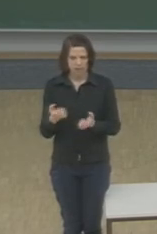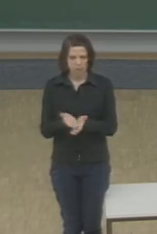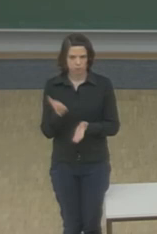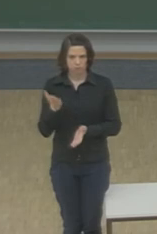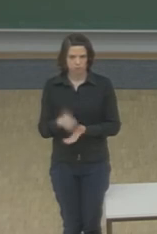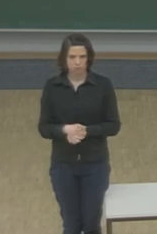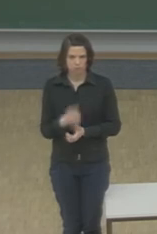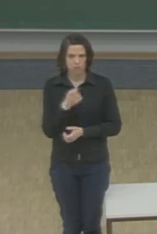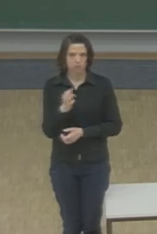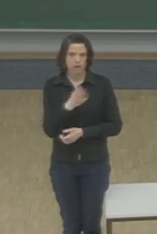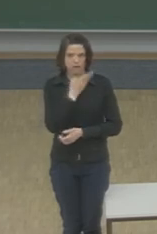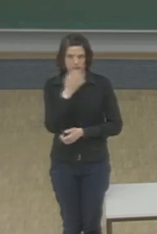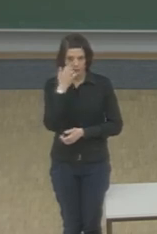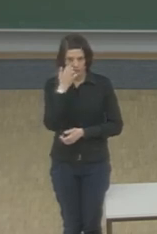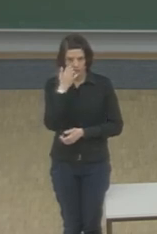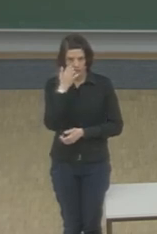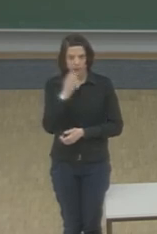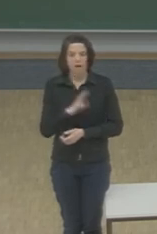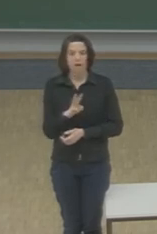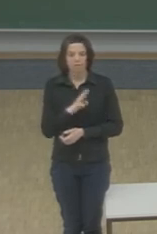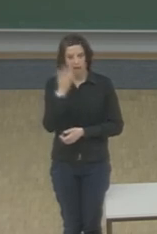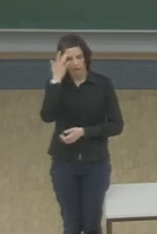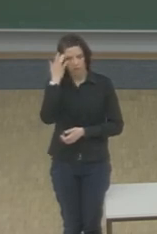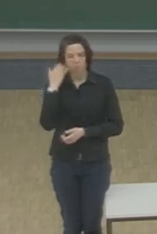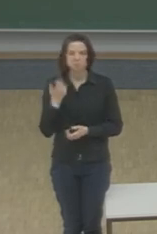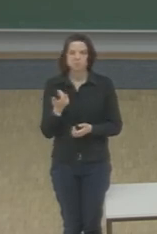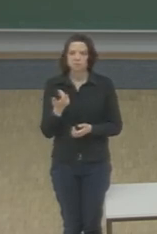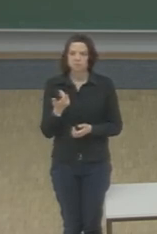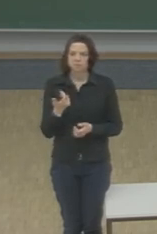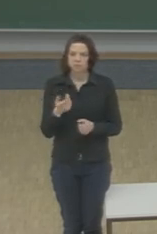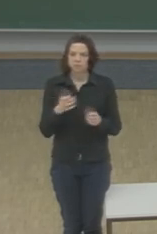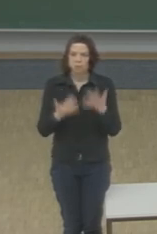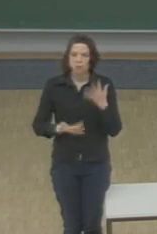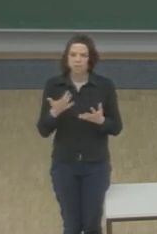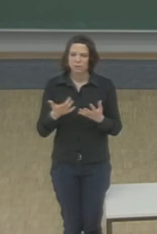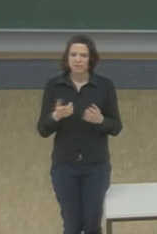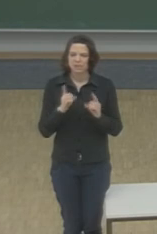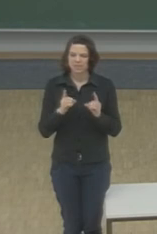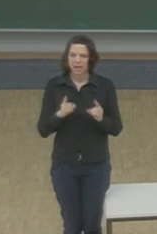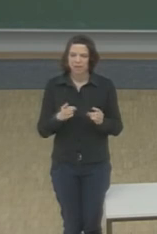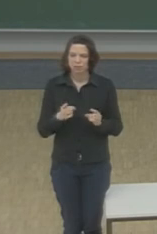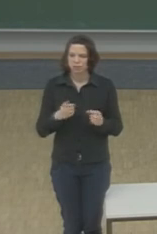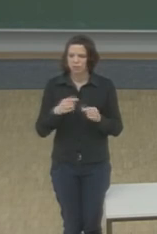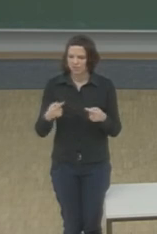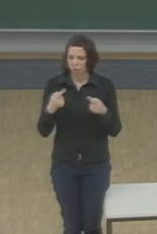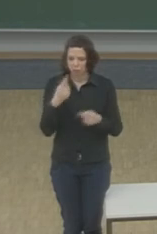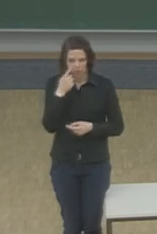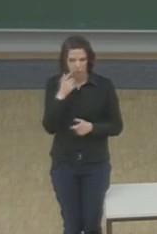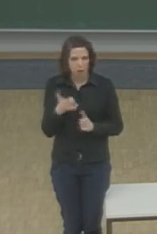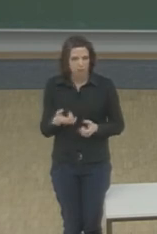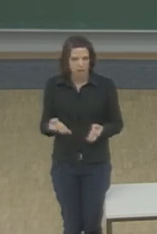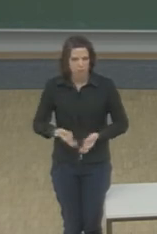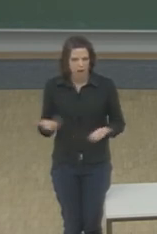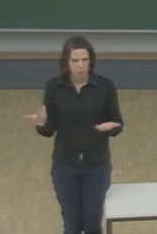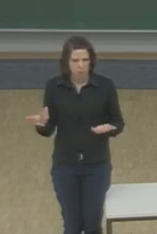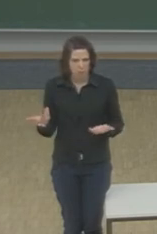Weinert. Das ist Weinerts offenbar keiner weiteren mathematikdidaktischen Diskussion bedürftiger Kompetenzbegriff.